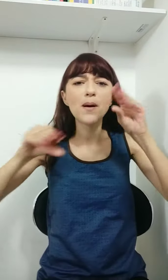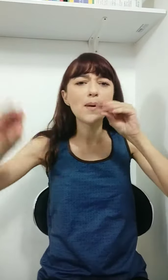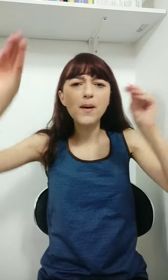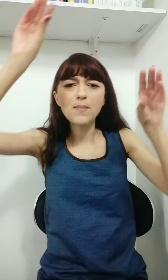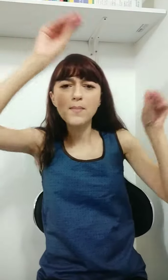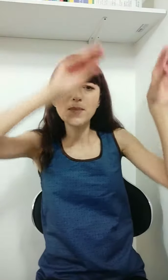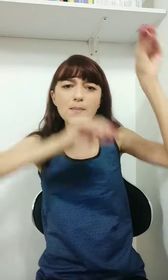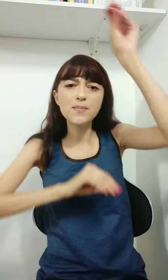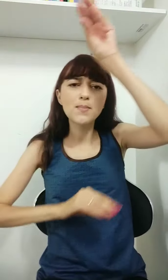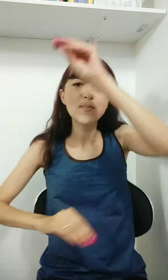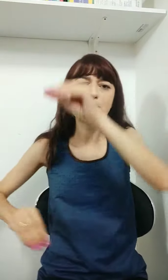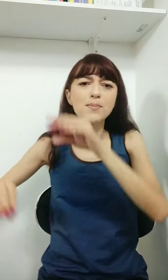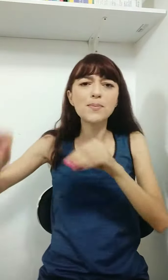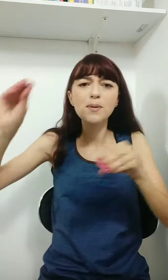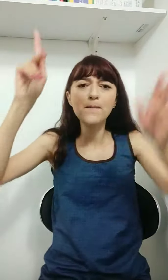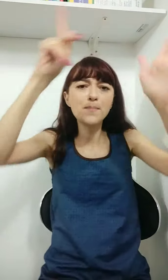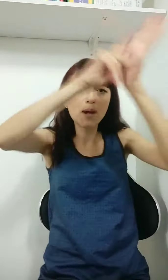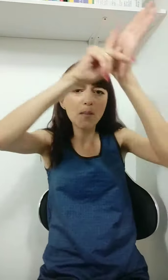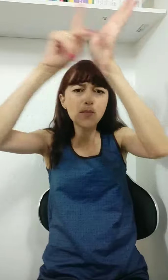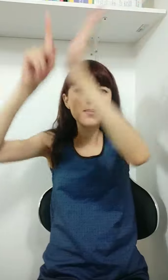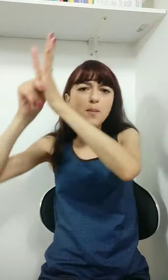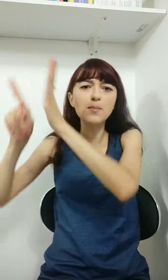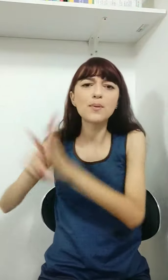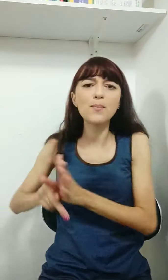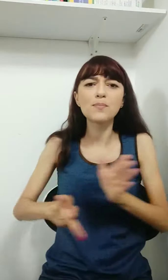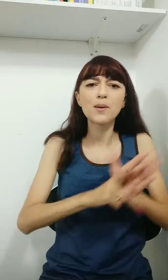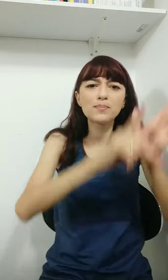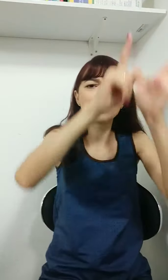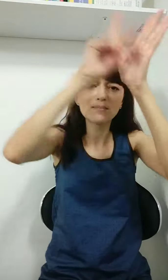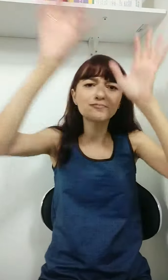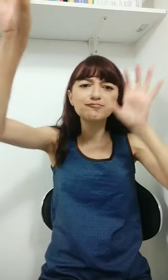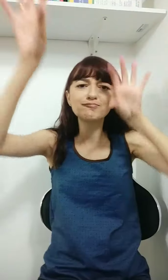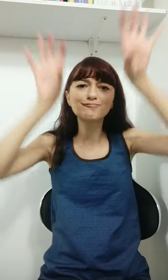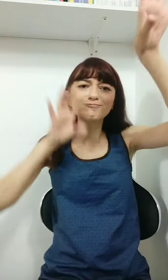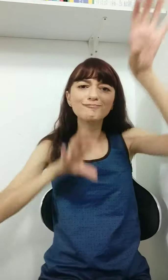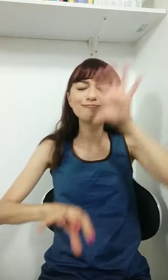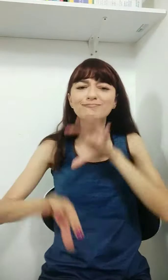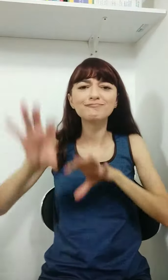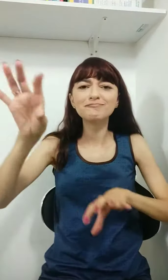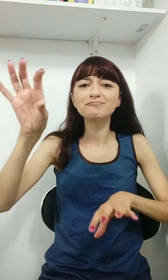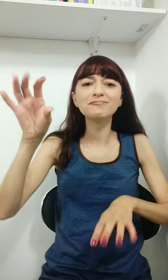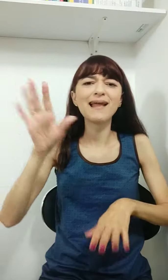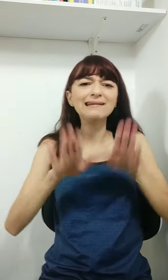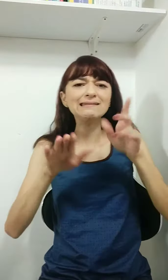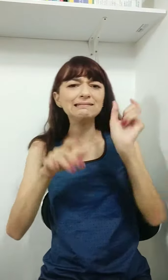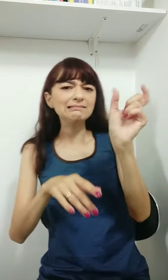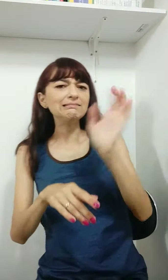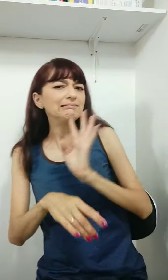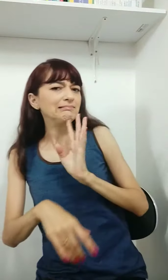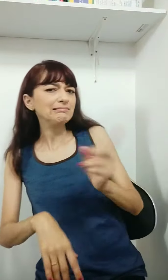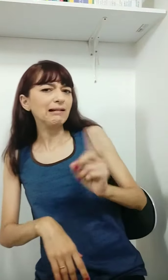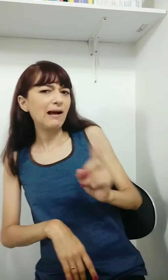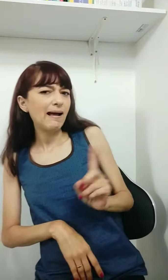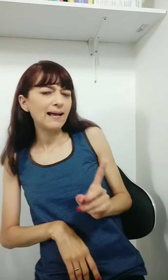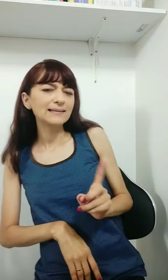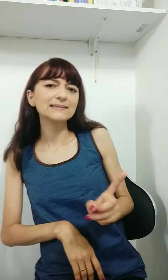permanece em todos os locais, tá bom? Até mesmo os ouvintes, né, tem aqueles pequenos sotaques, né, às vezes tem